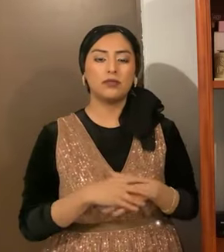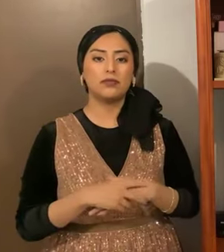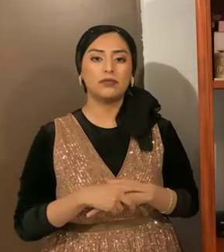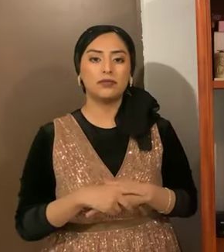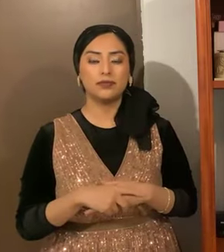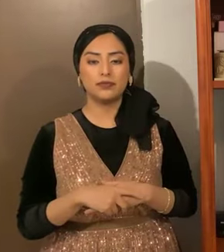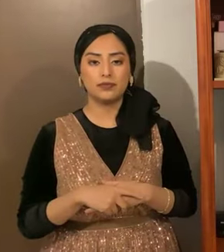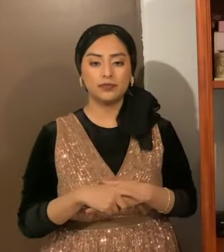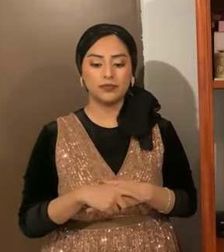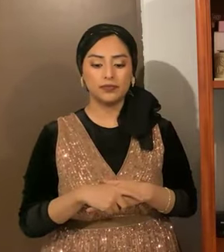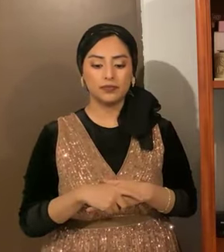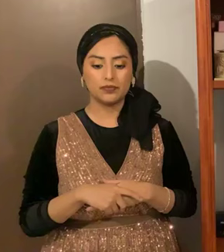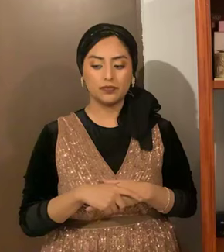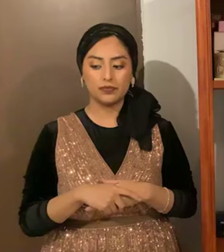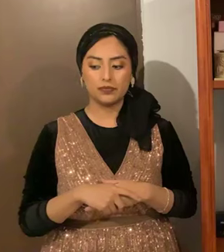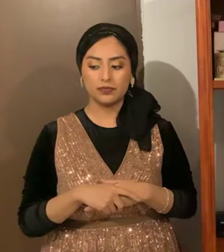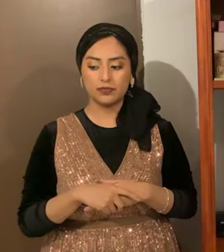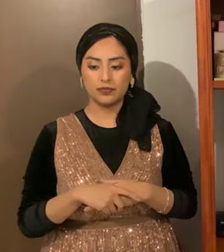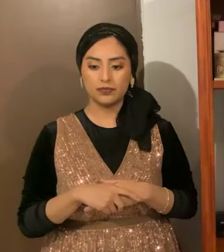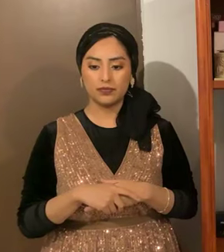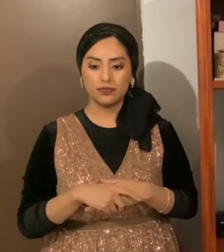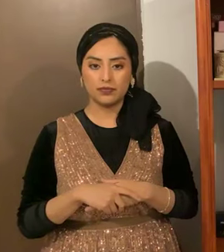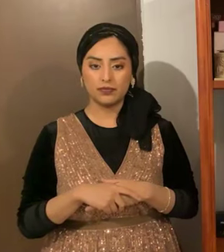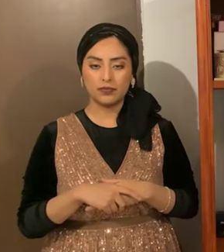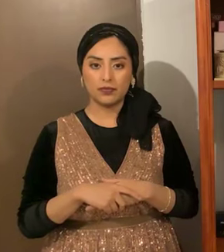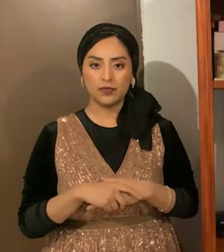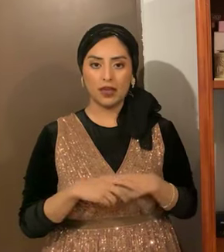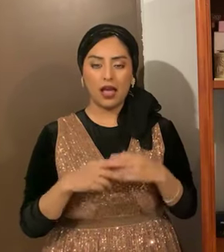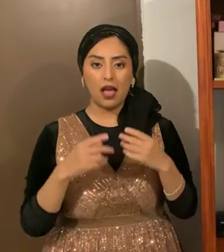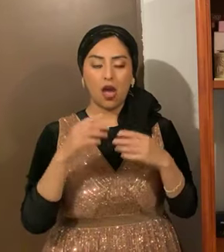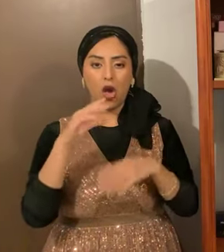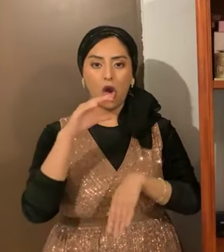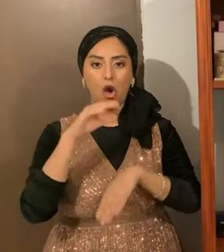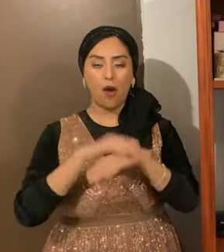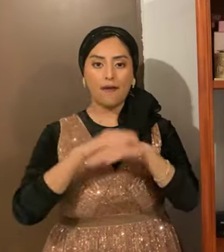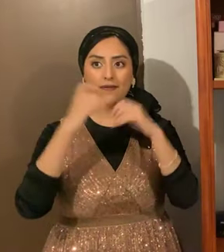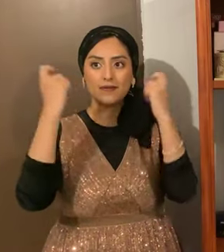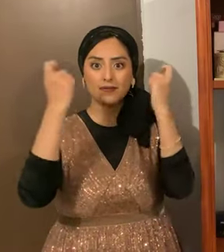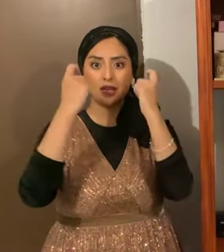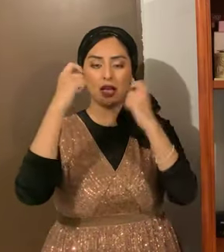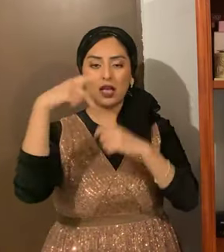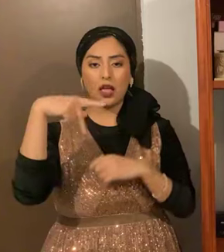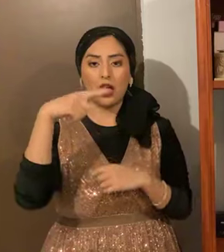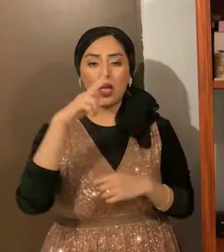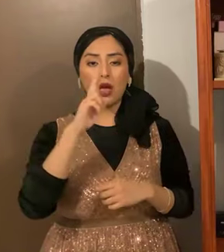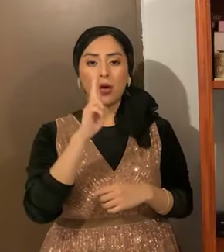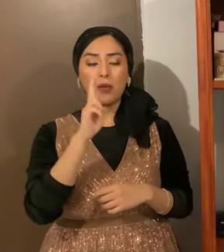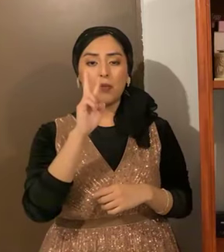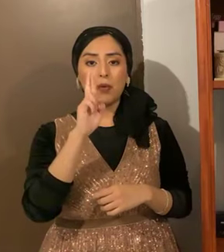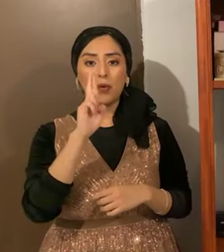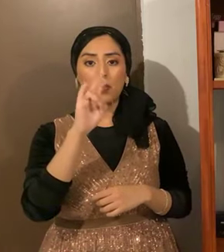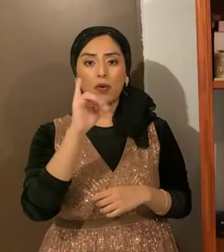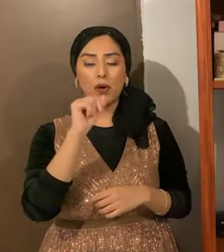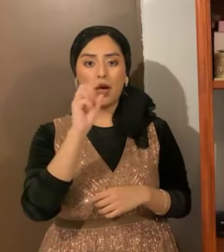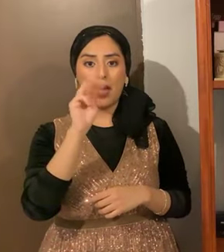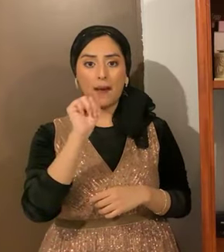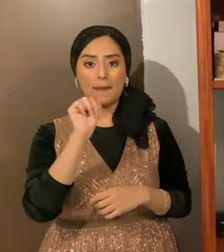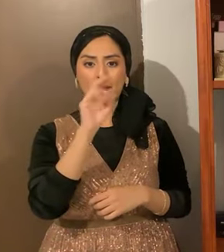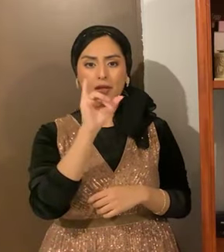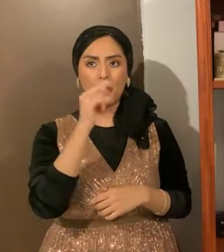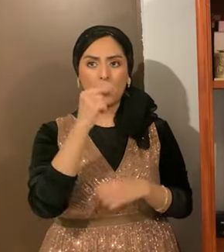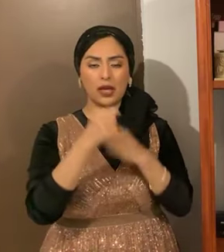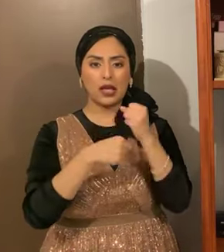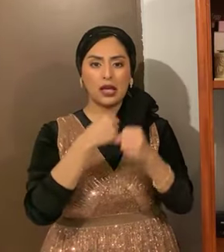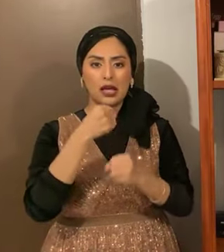y va a ser luna de sangre. Va a ser en la fiesta de Purim, como el eclipse de hace un año, la luna de